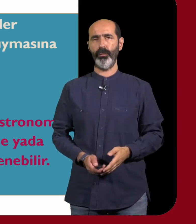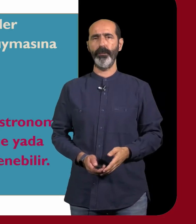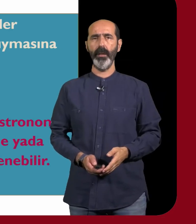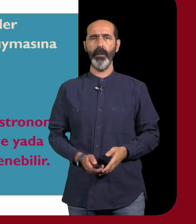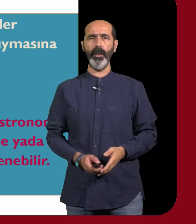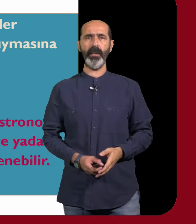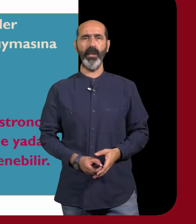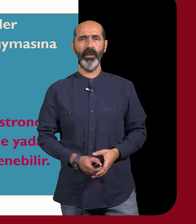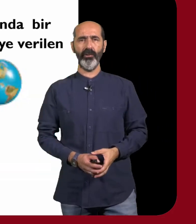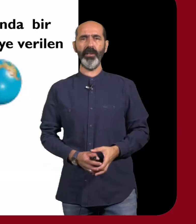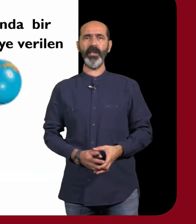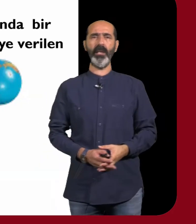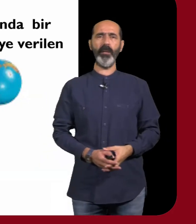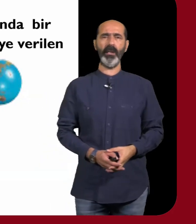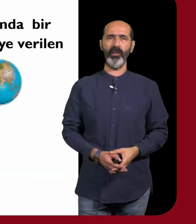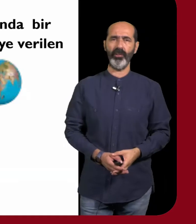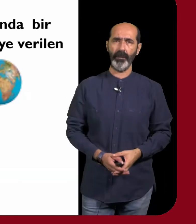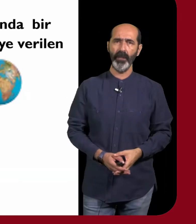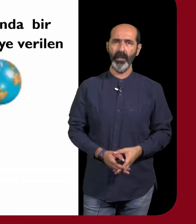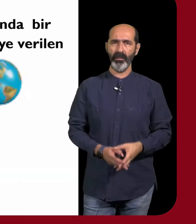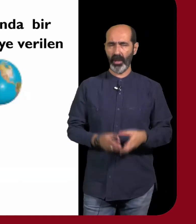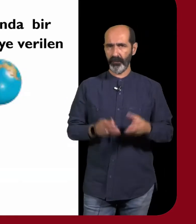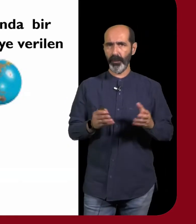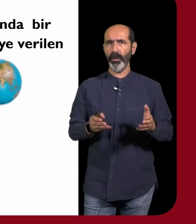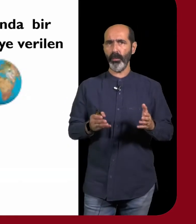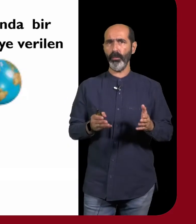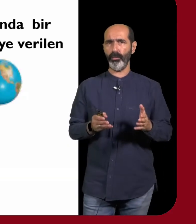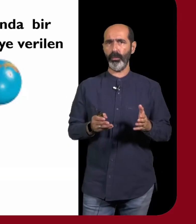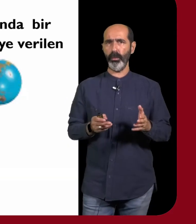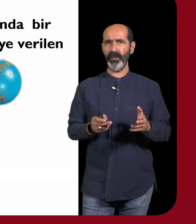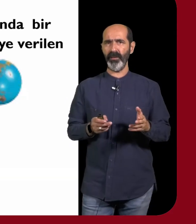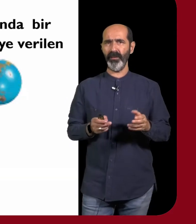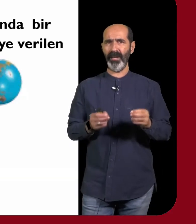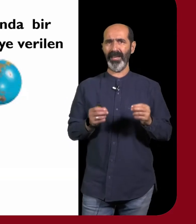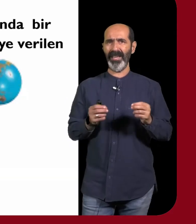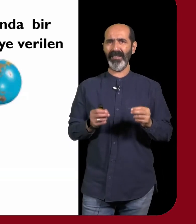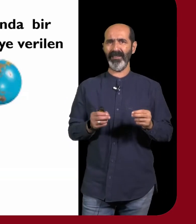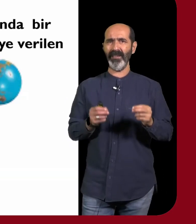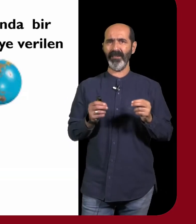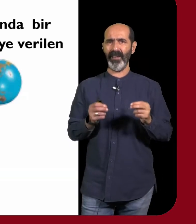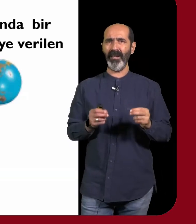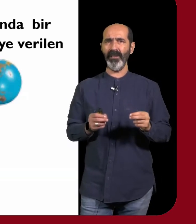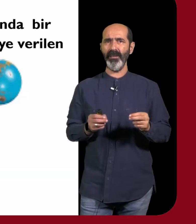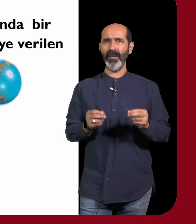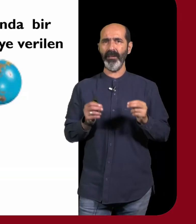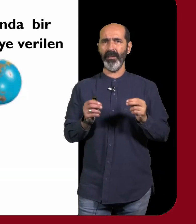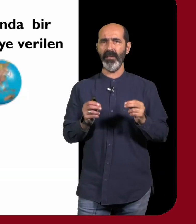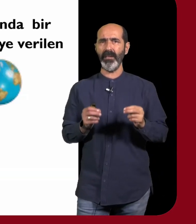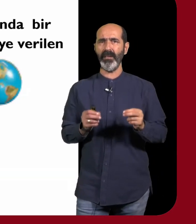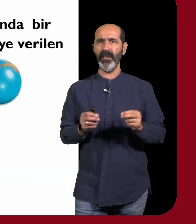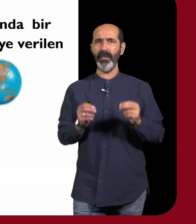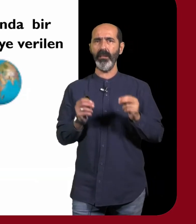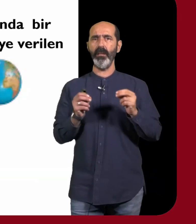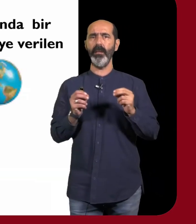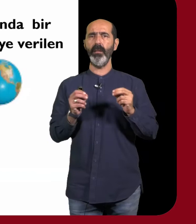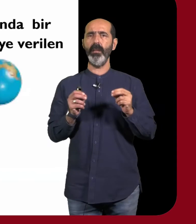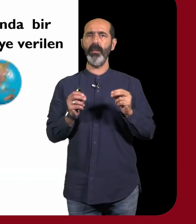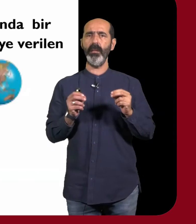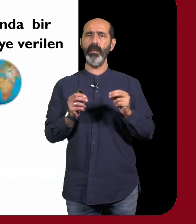çıkar diyoruz belki yine gelirim arkadaşlar takvimin oluşturulmasında esas alınan